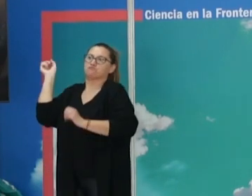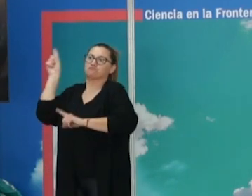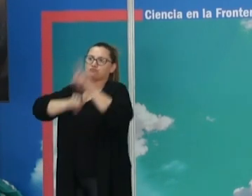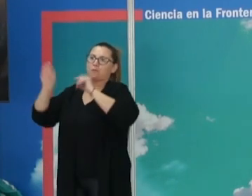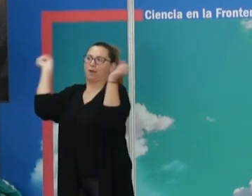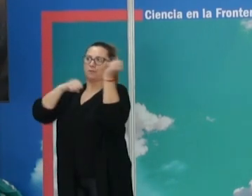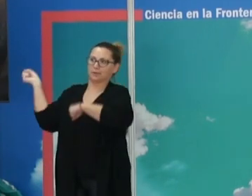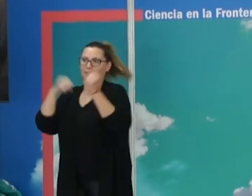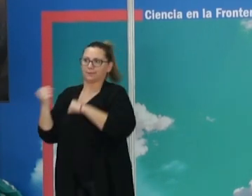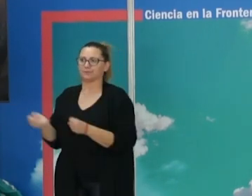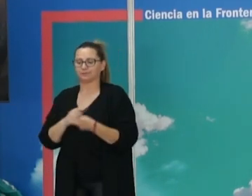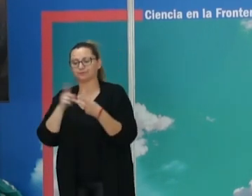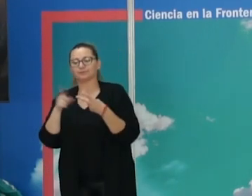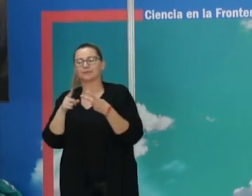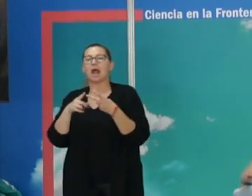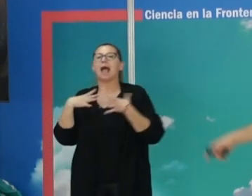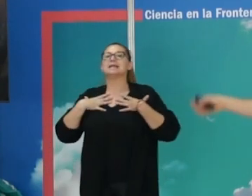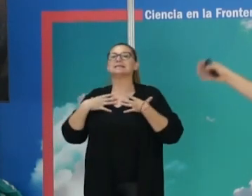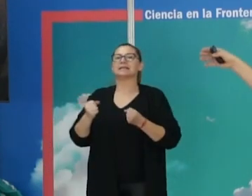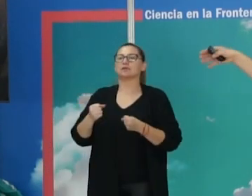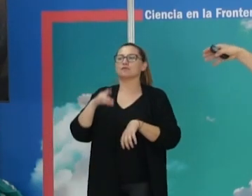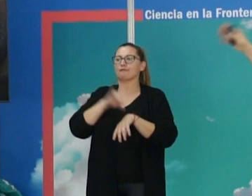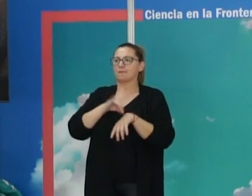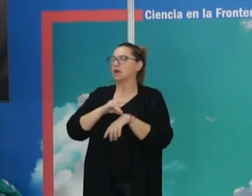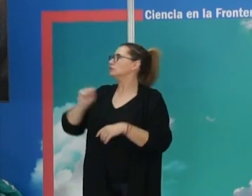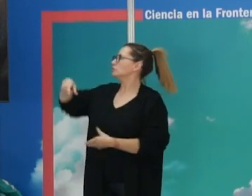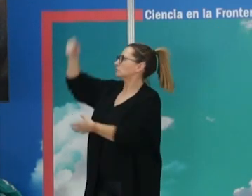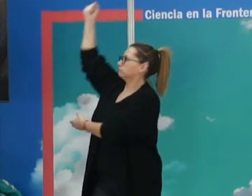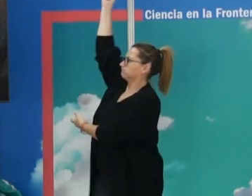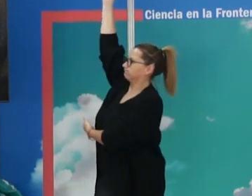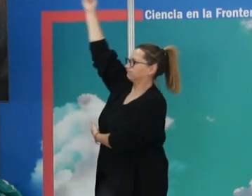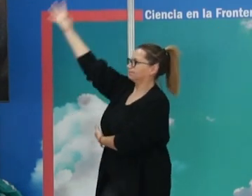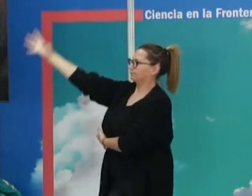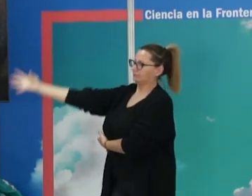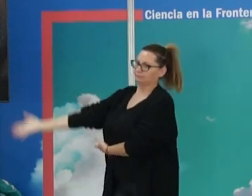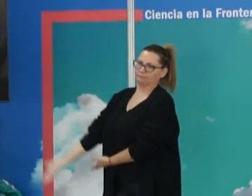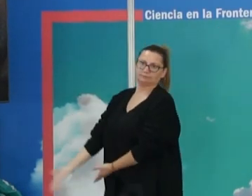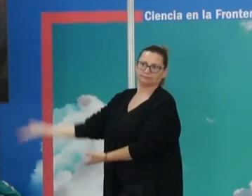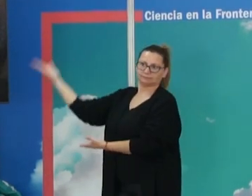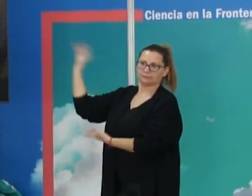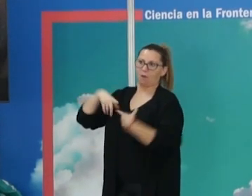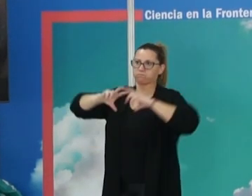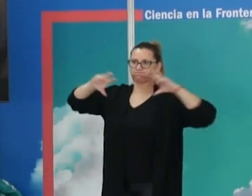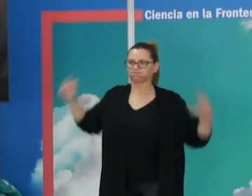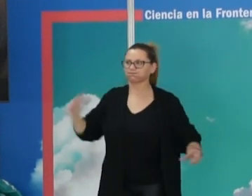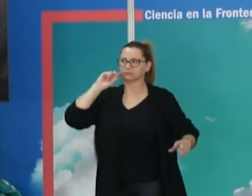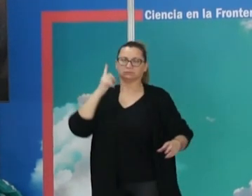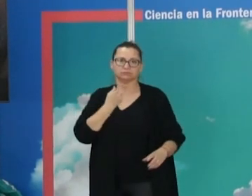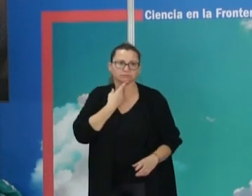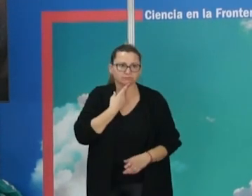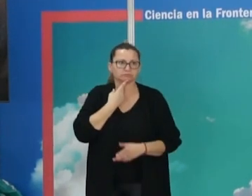Voy a hablar ahora de la frontera entre salud y enfermedad. Os he puesto todas estas condiciones, la obesidad, la sordera,